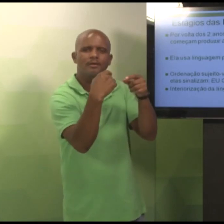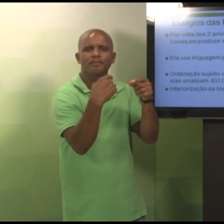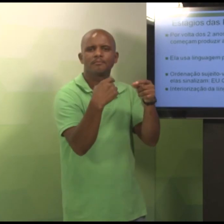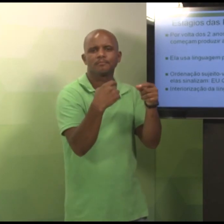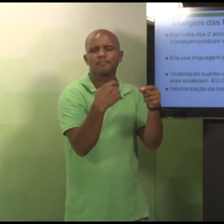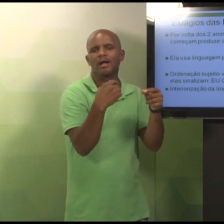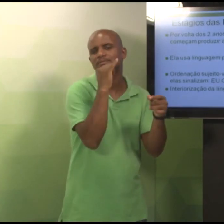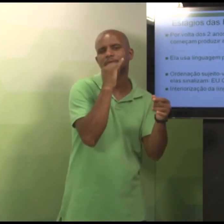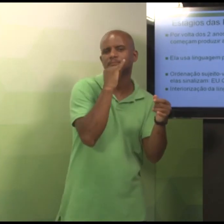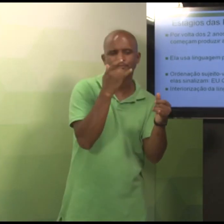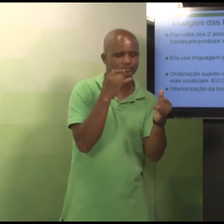Por exemplo,